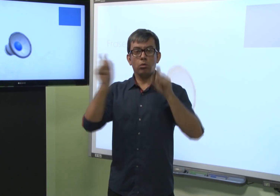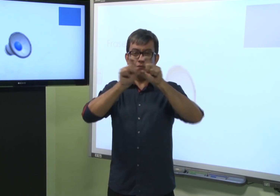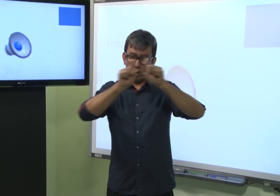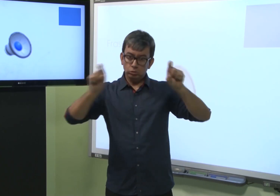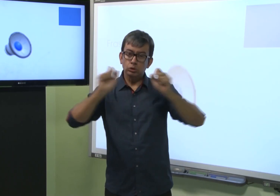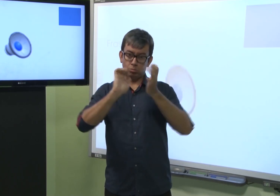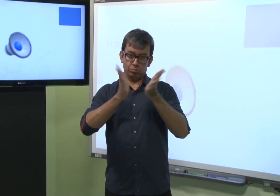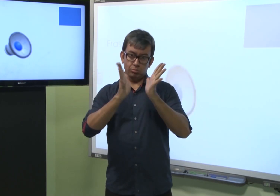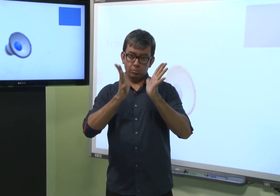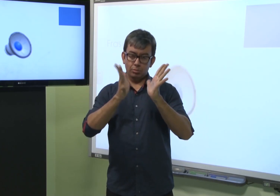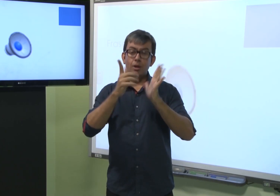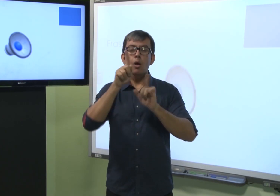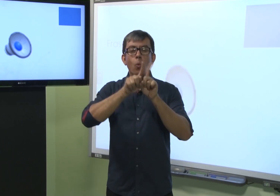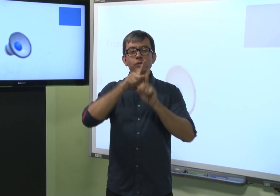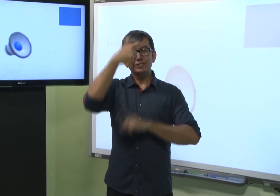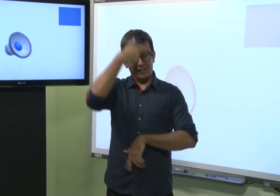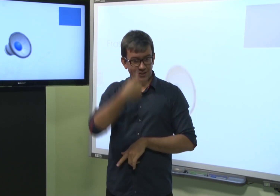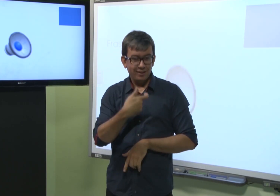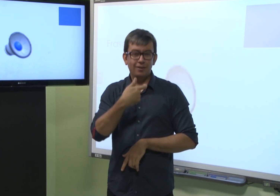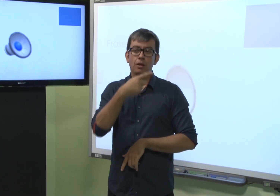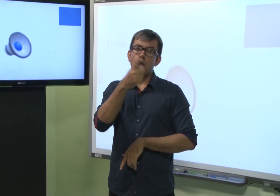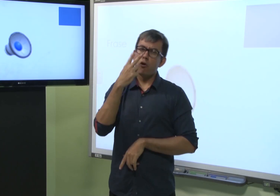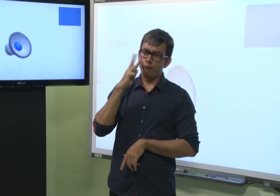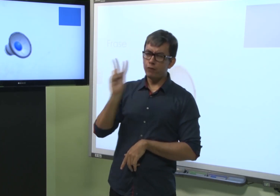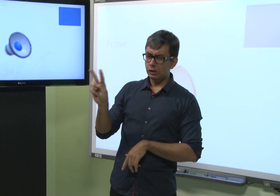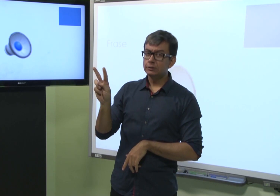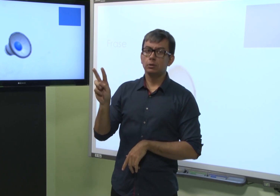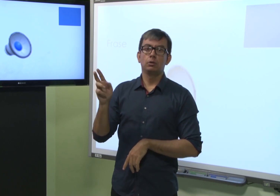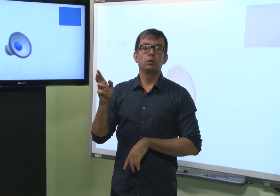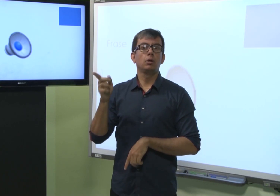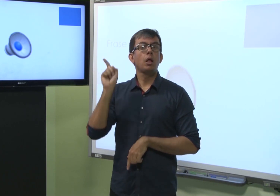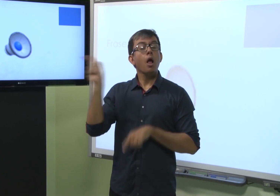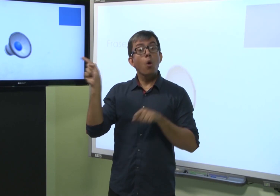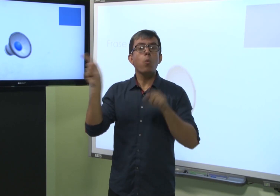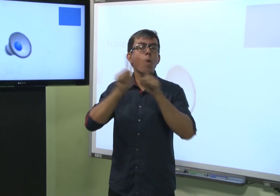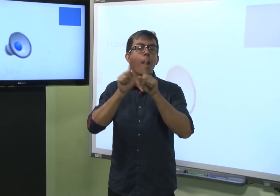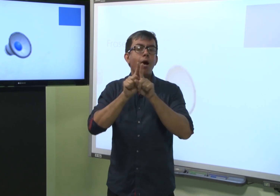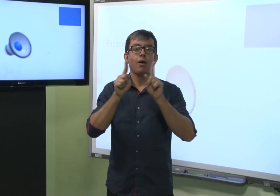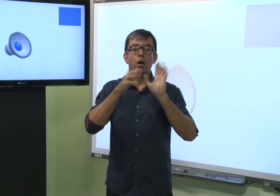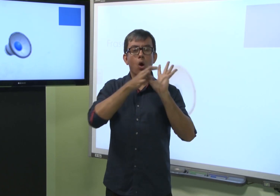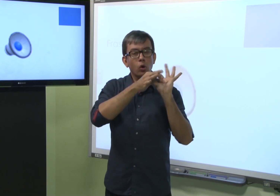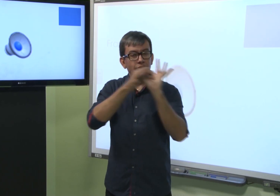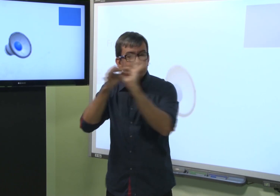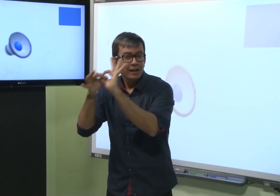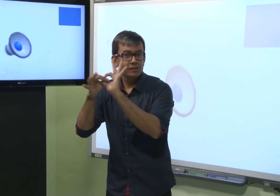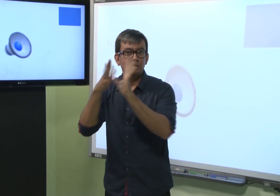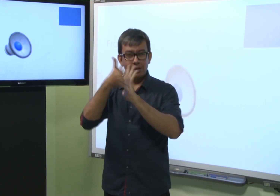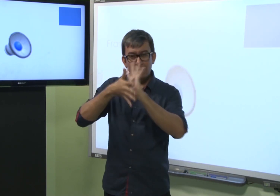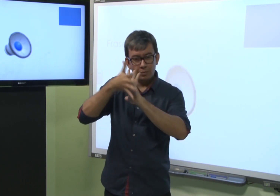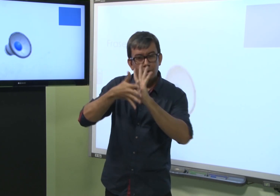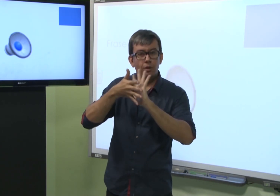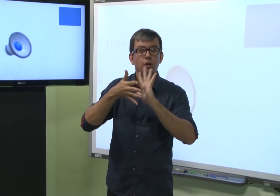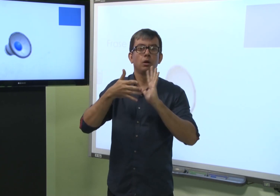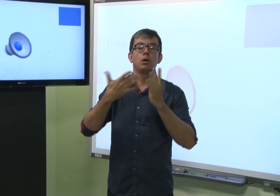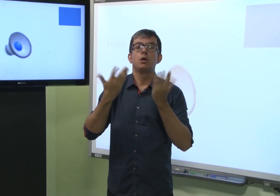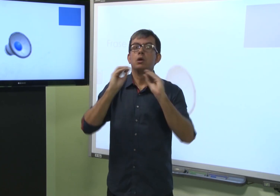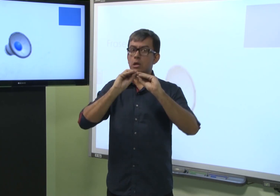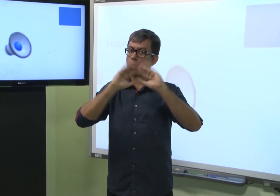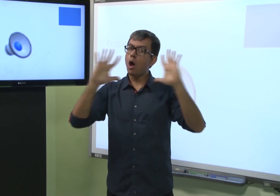mostrar para vocês um vídeo que eu estou sinalizando uma frase em língua de sinais para que vocês possam entender um